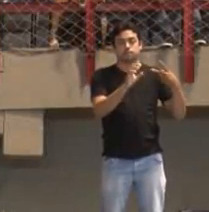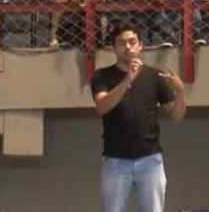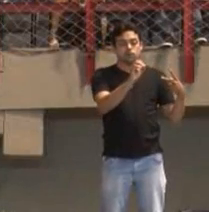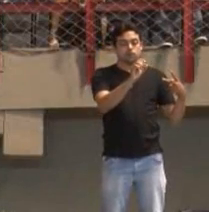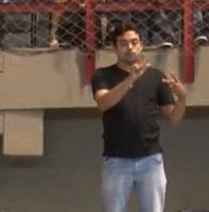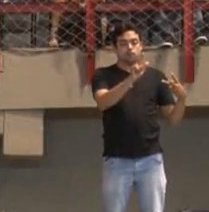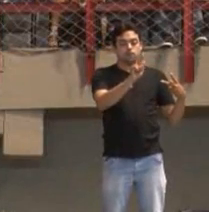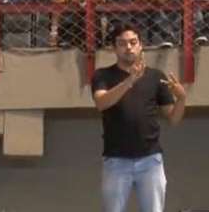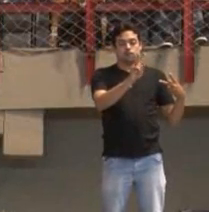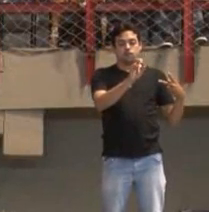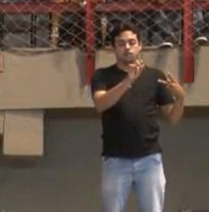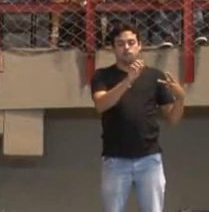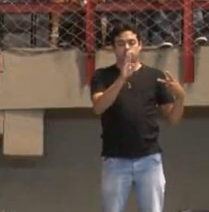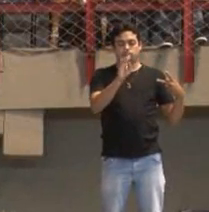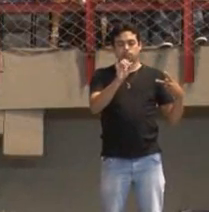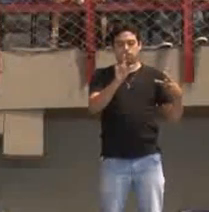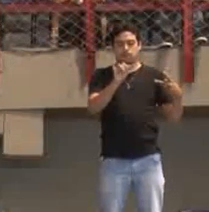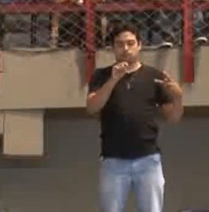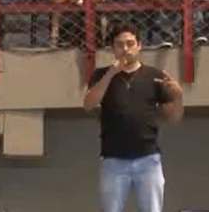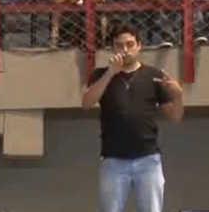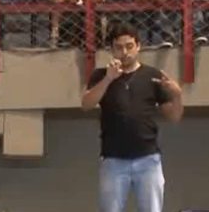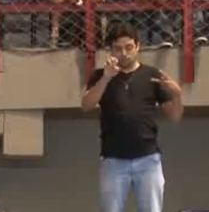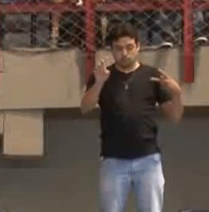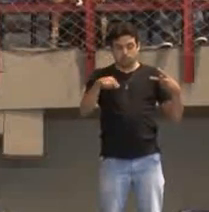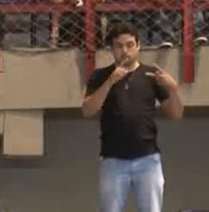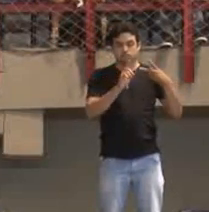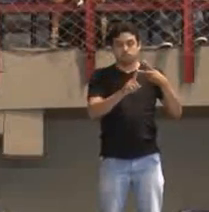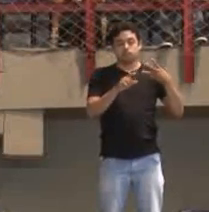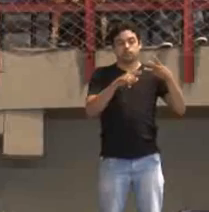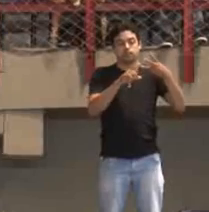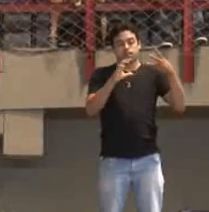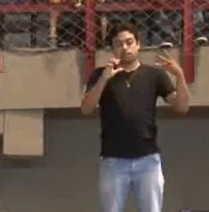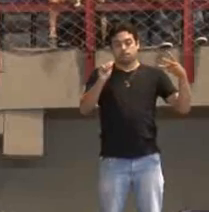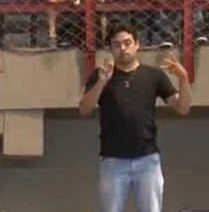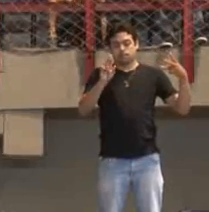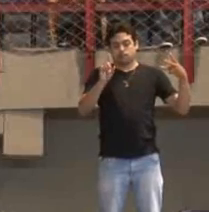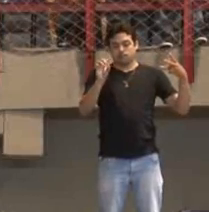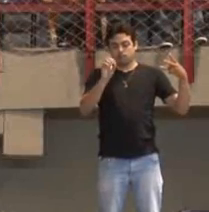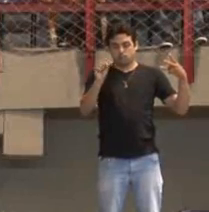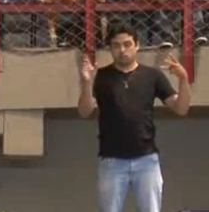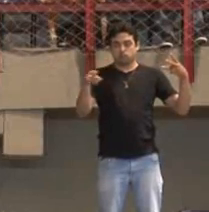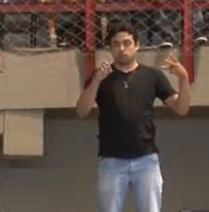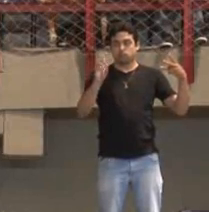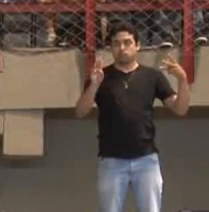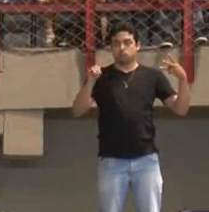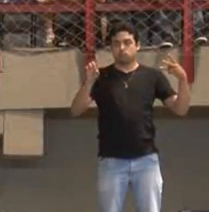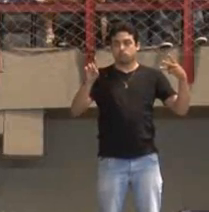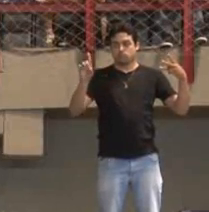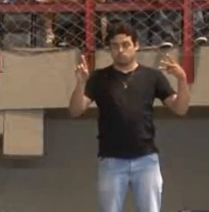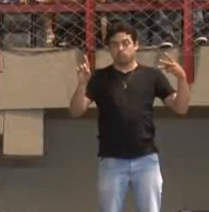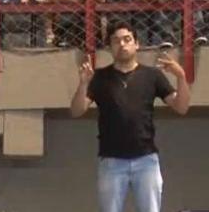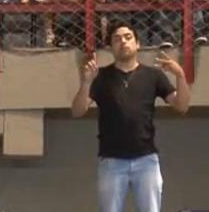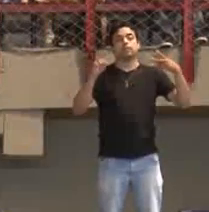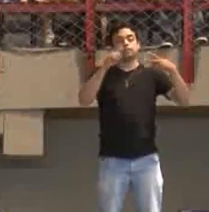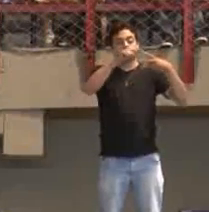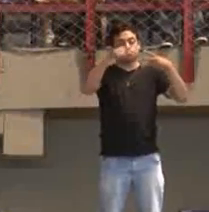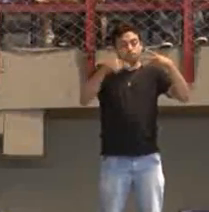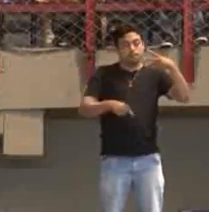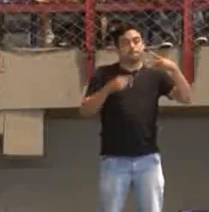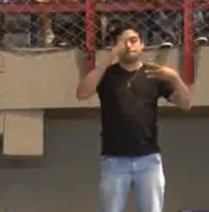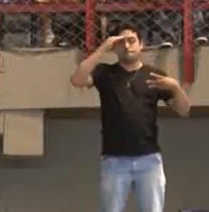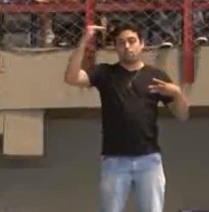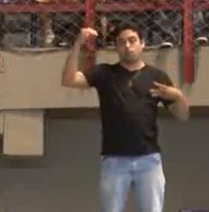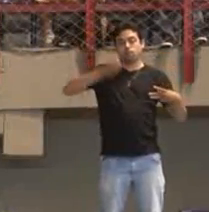Olavo Bilac e Carlos Drummond de Andrade. São os três maiores